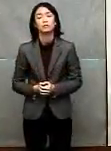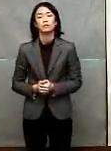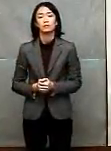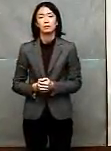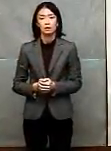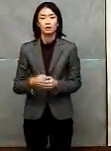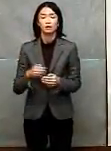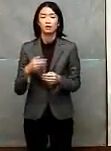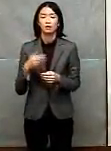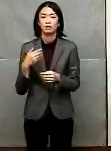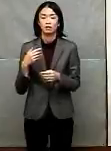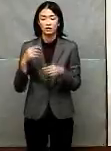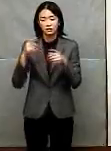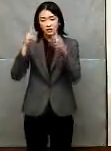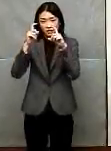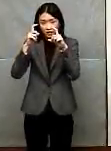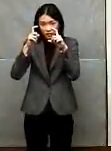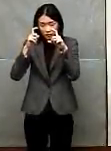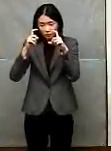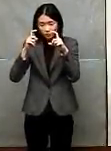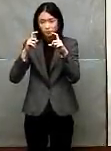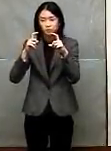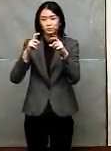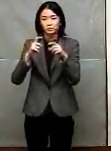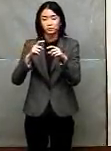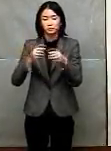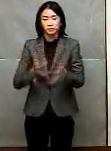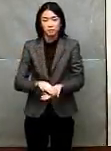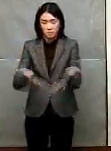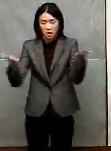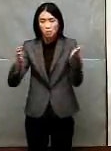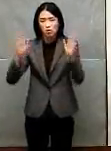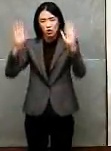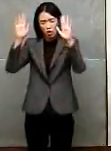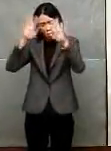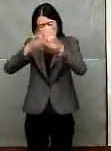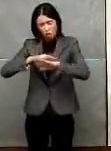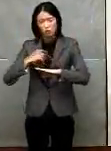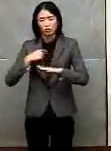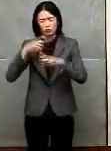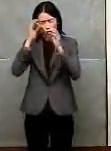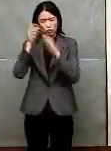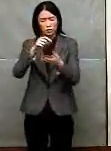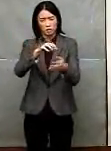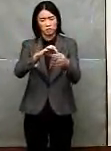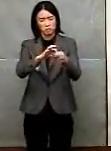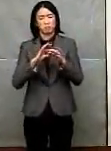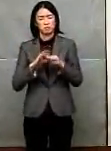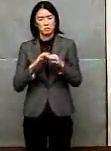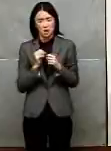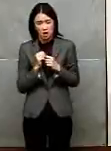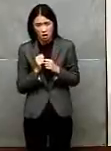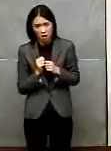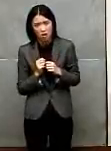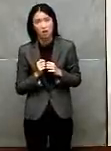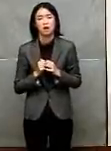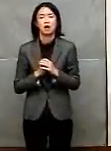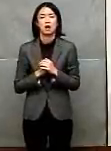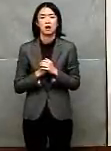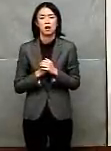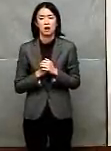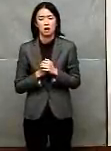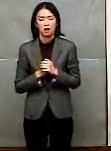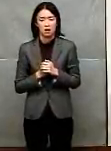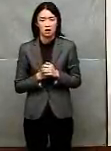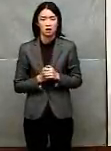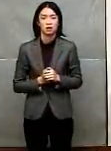報道写真の提供も夜で非常に急だったんですけども、 はい、撮れるかどうかも分からなかったもん